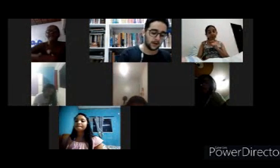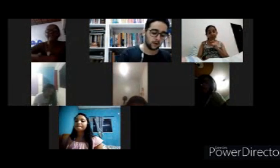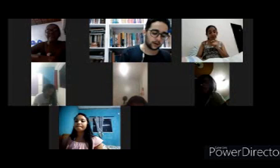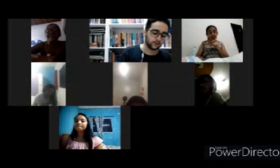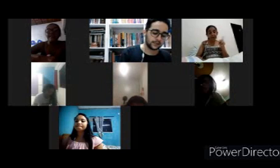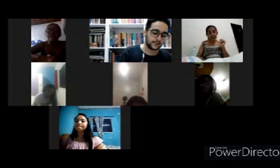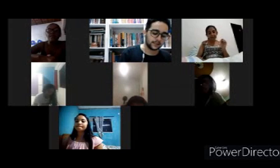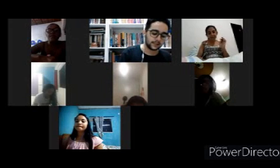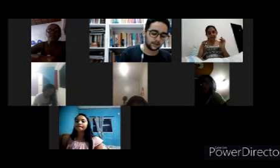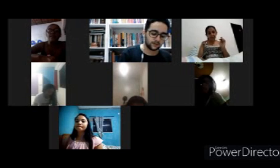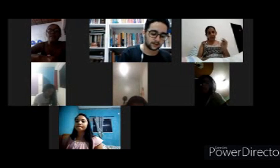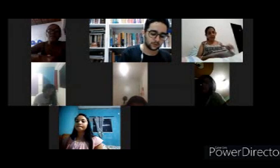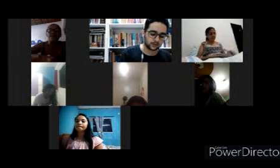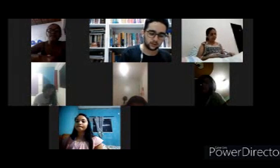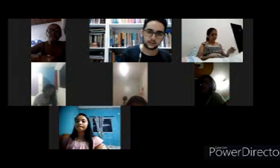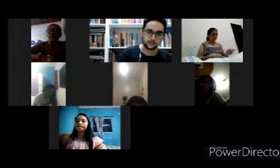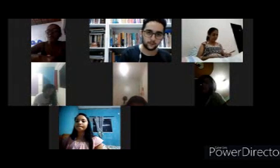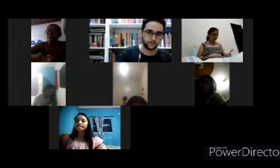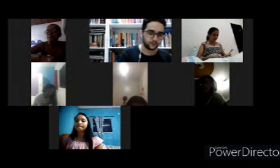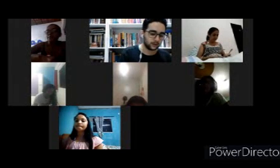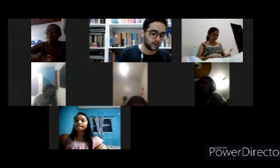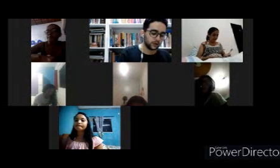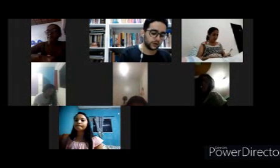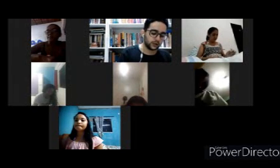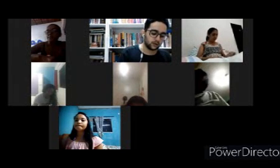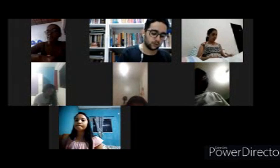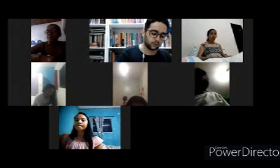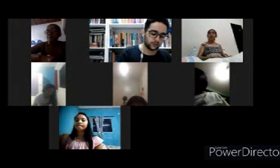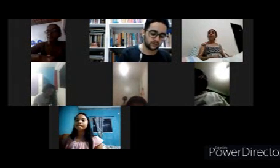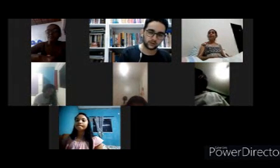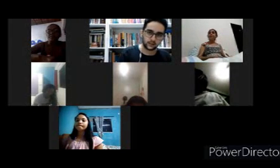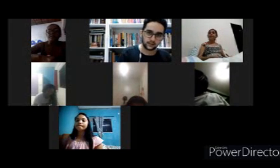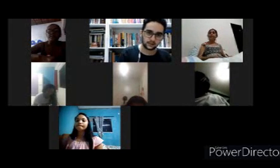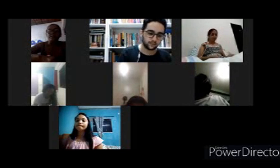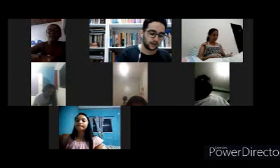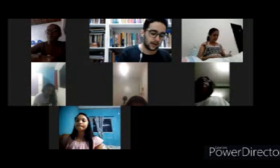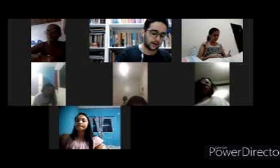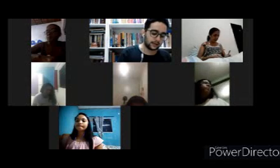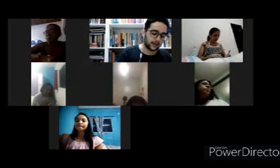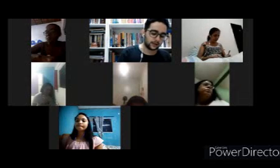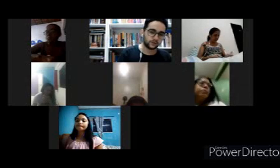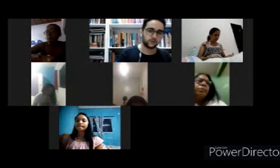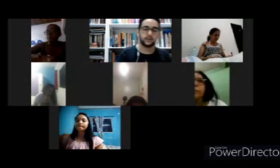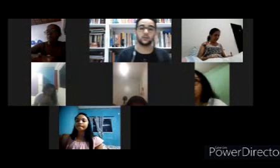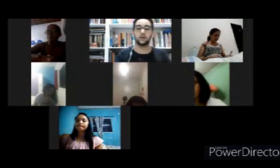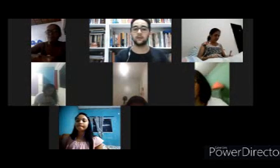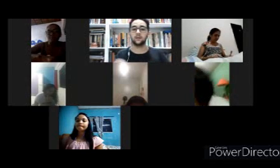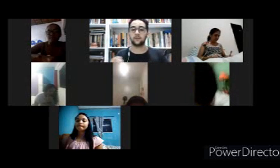Eu quero que vocês iniciem fazendo uma saudação, digam o nome de vocês, a idade de vocês. Só lembrando que para